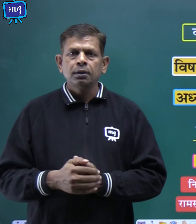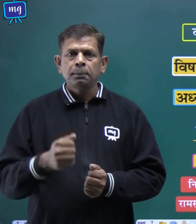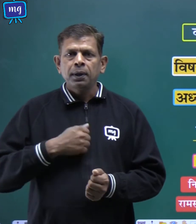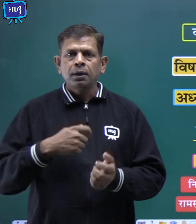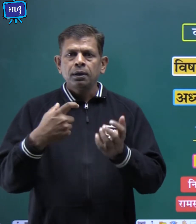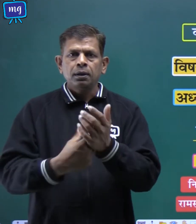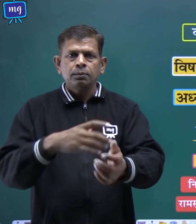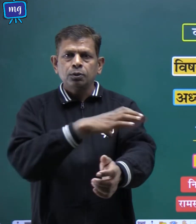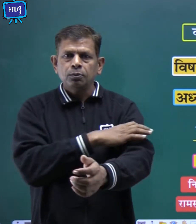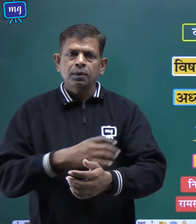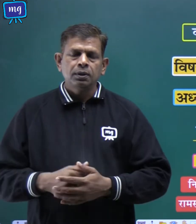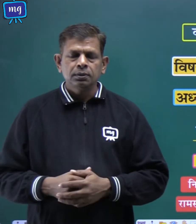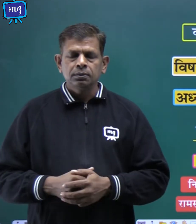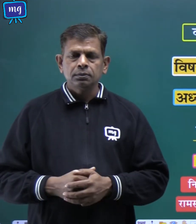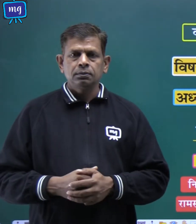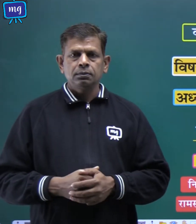रामस्वरूप कुमार।